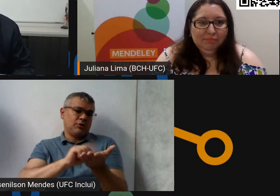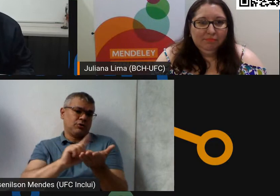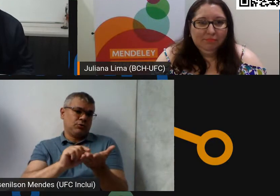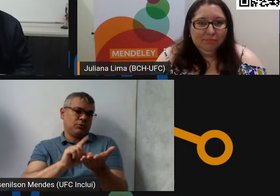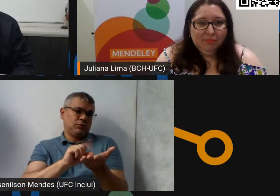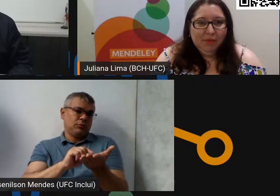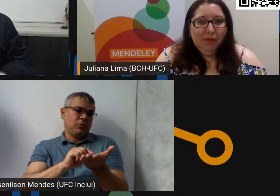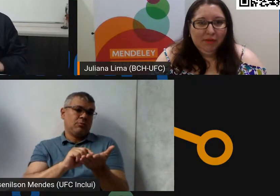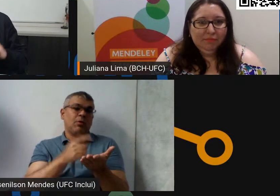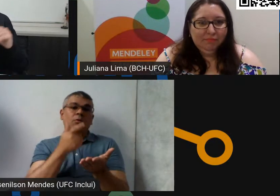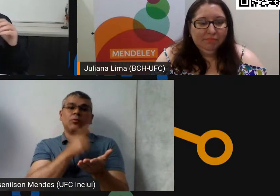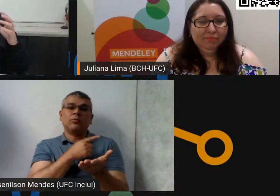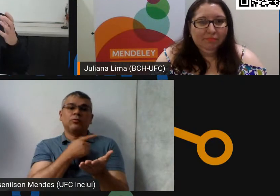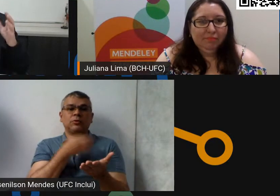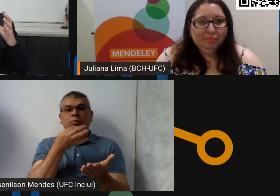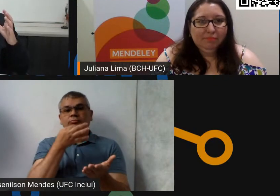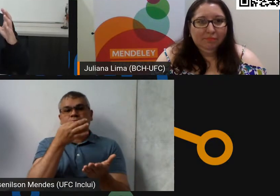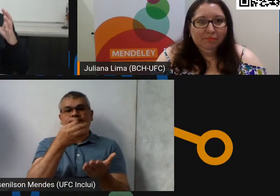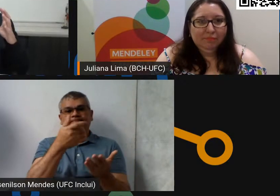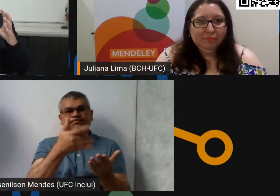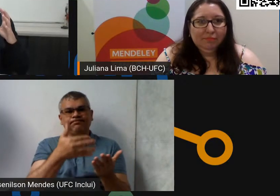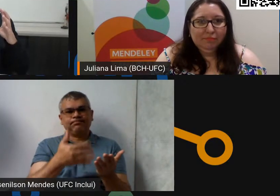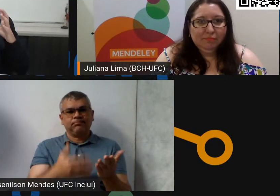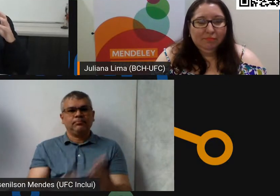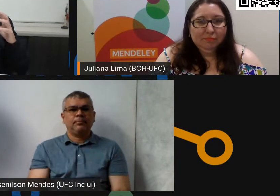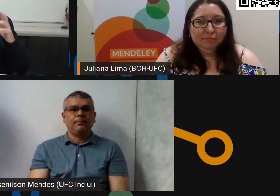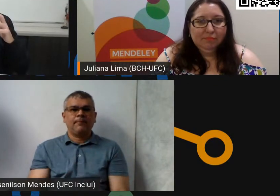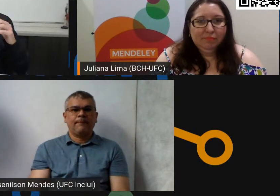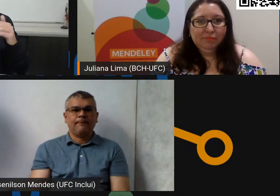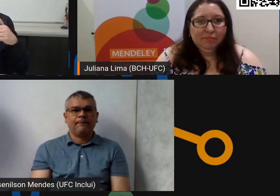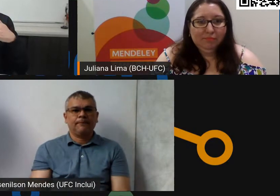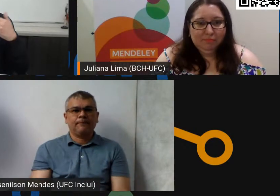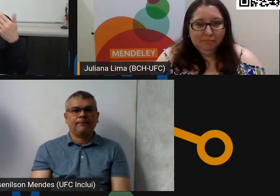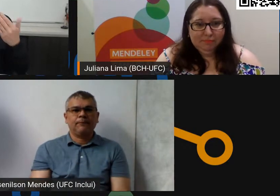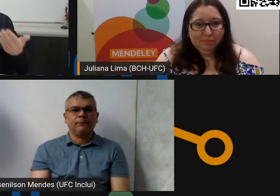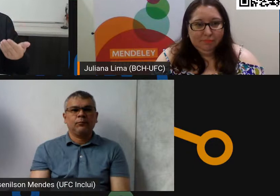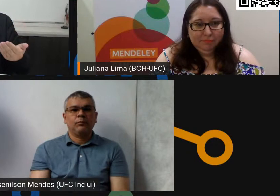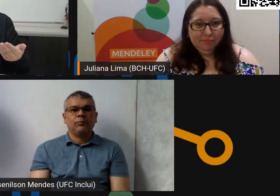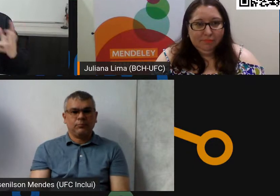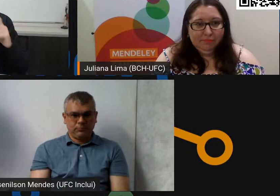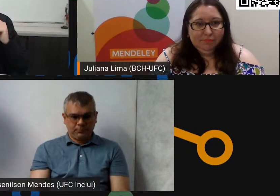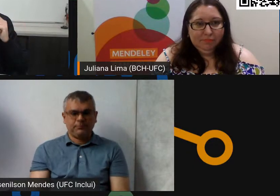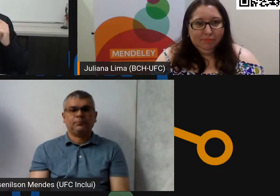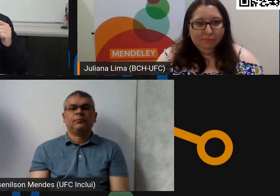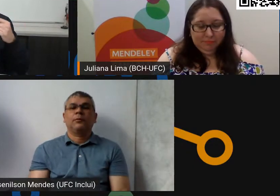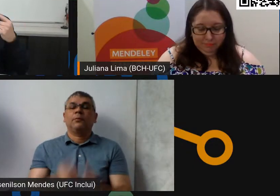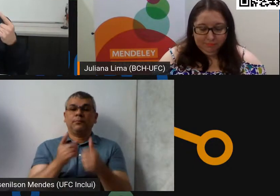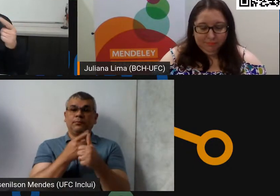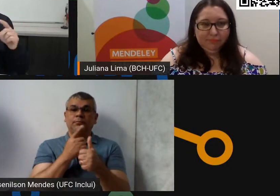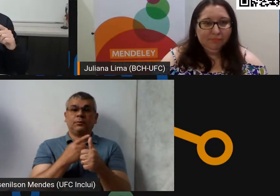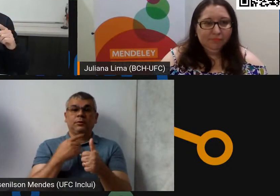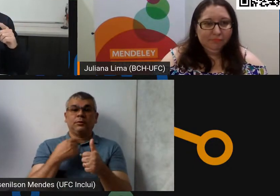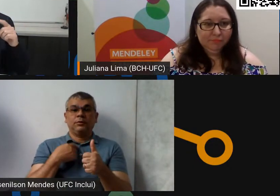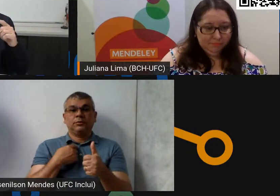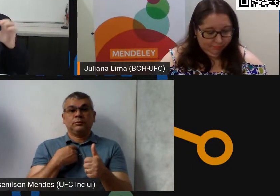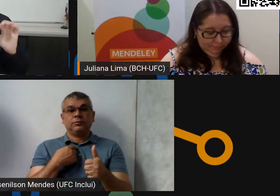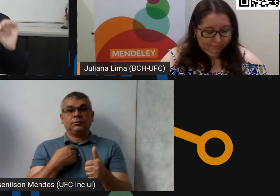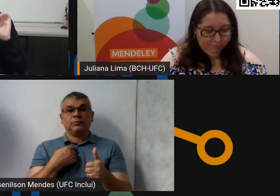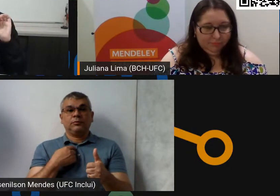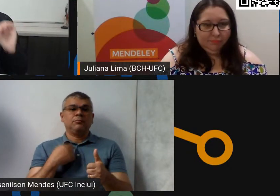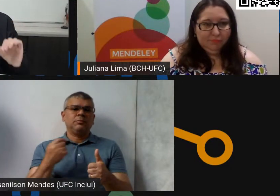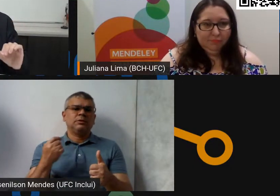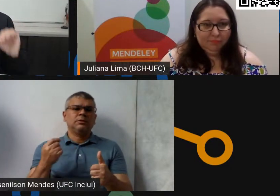parecer? Primeira coisa que um indivíduo tem que mostrar, quando ele dá o parecer, ele tem que mostrar para o leitor, em um